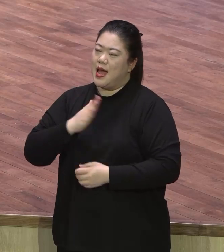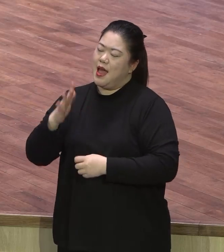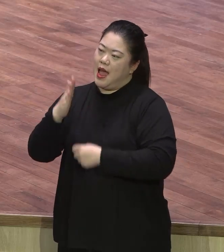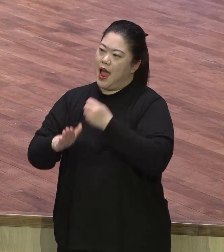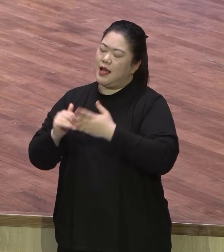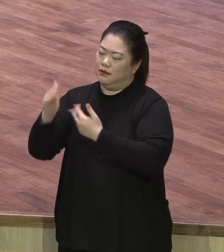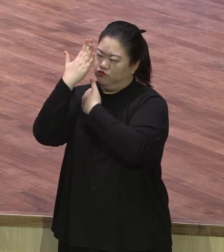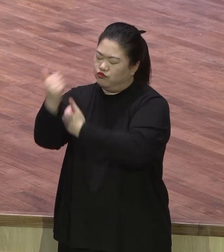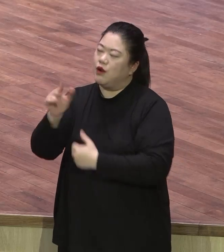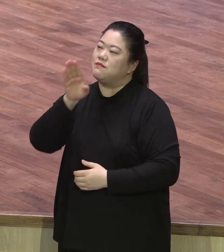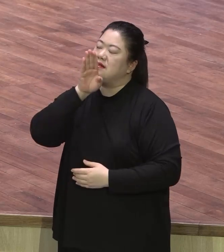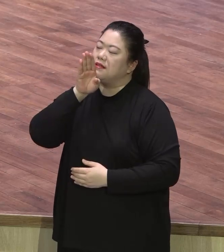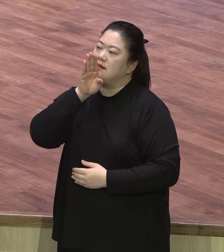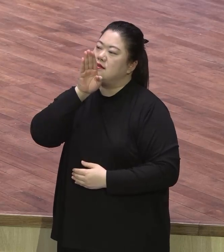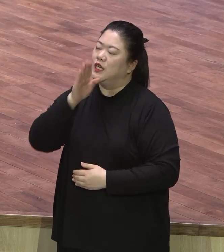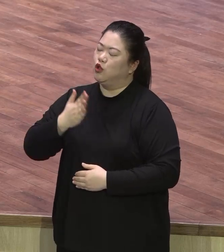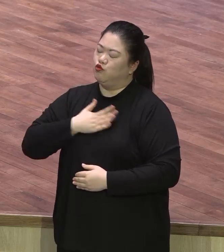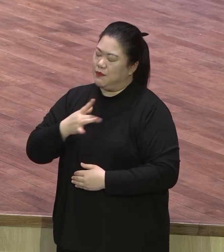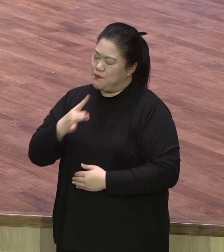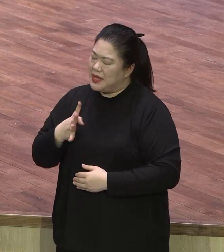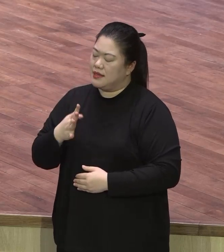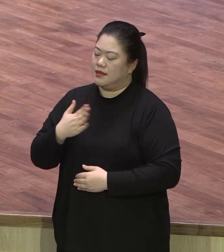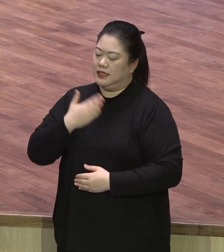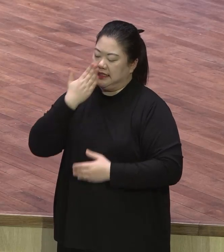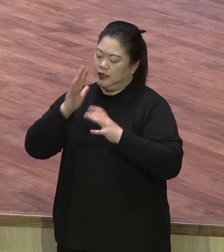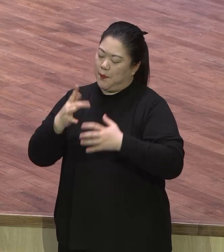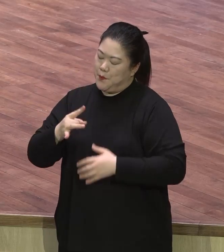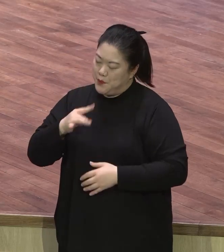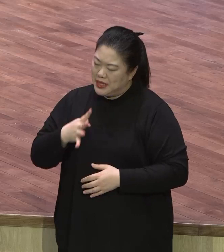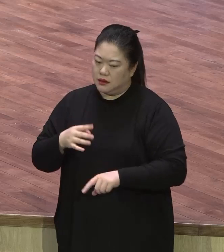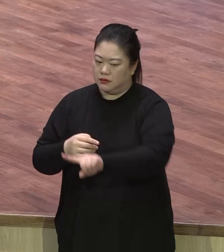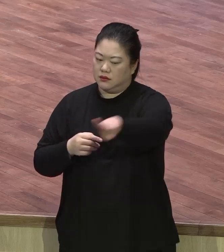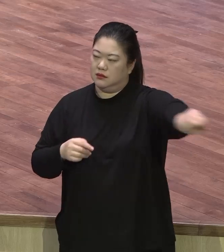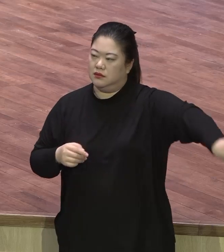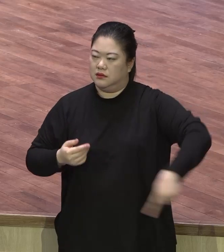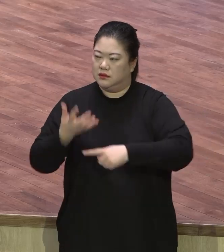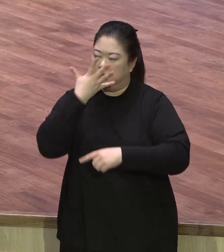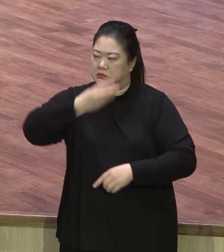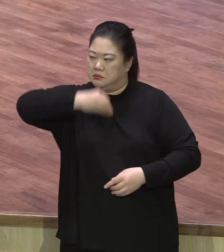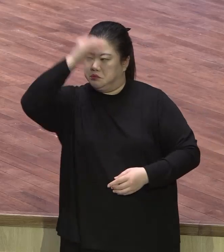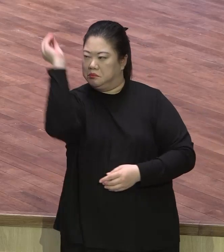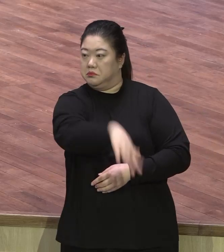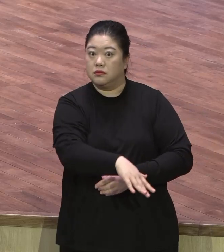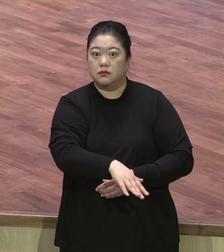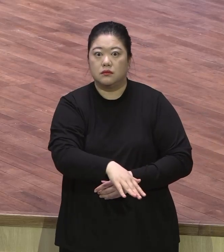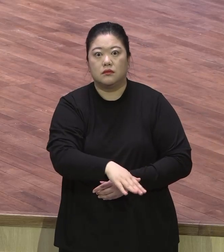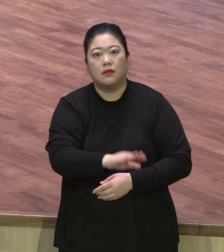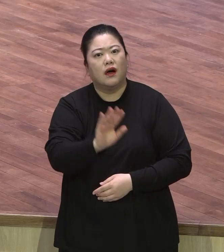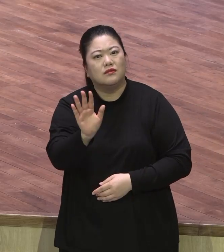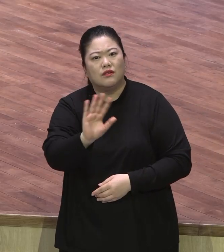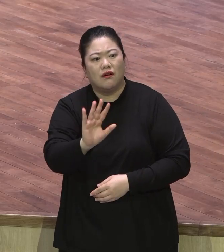사로잡혔었지 본질적인 미션을 제대로 알지도 못했고 감당하지도 못했어요